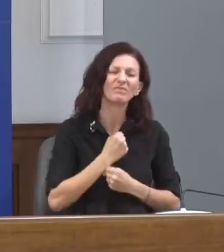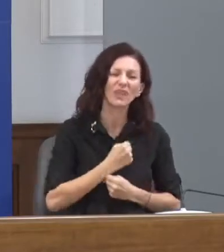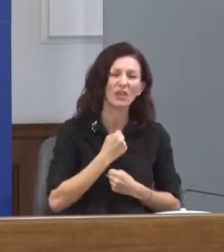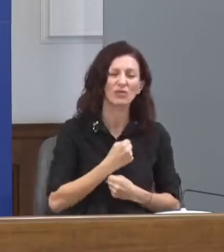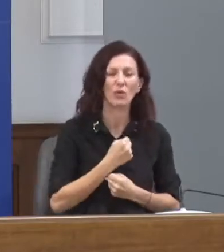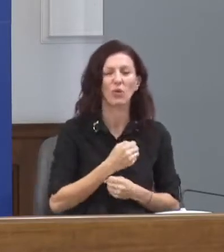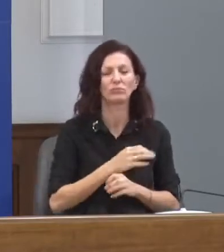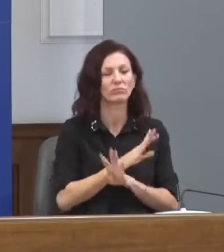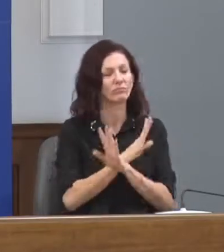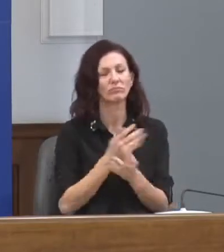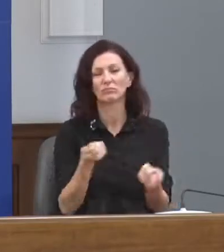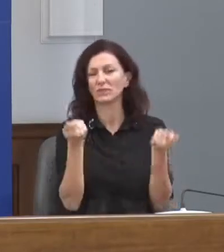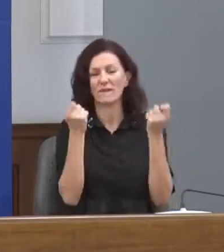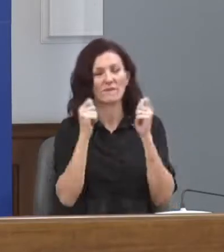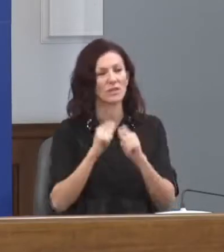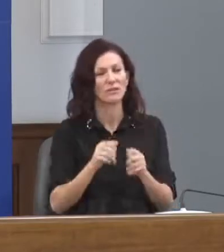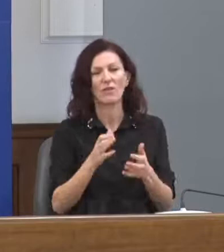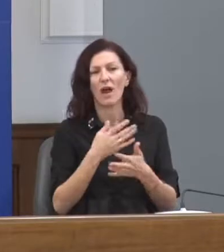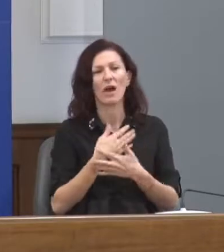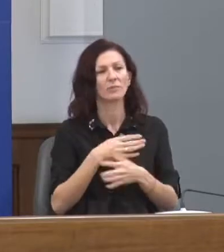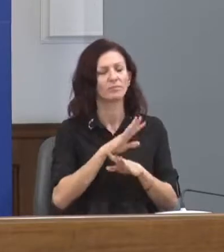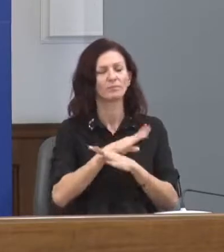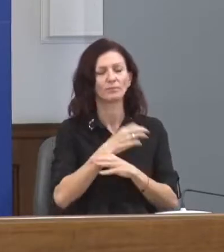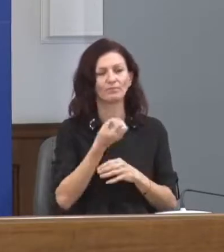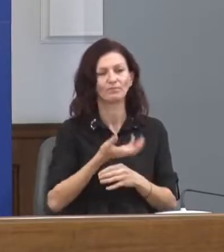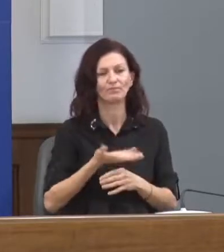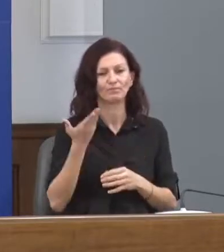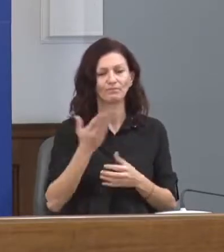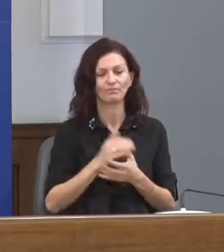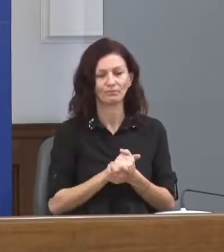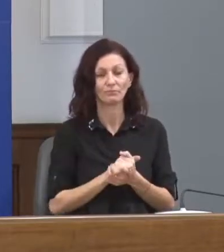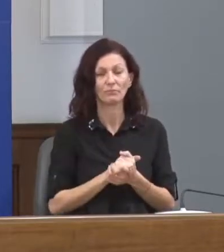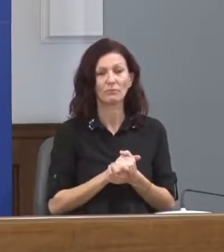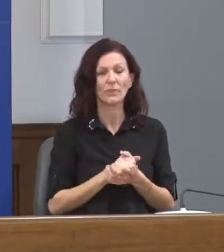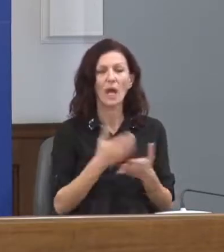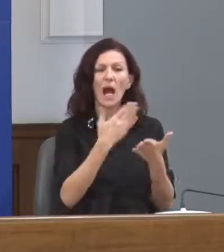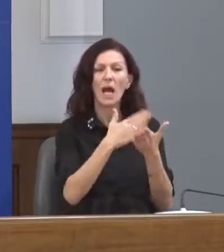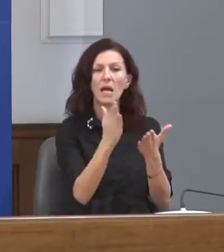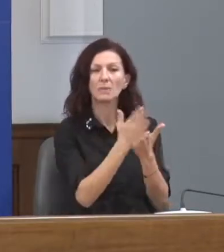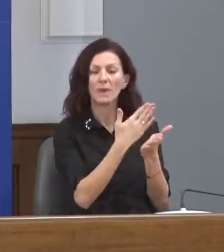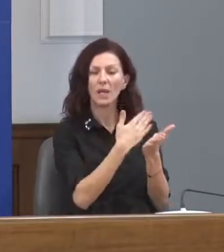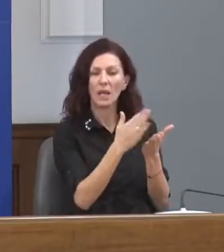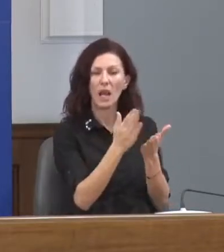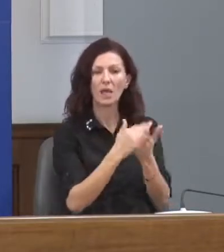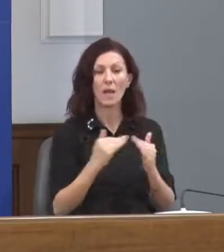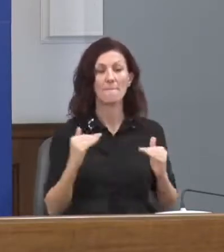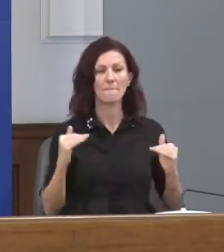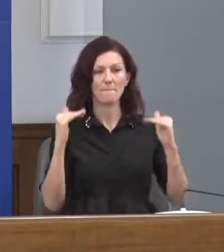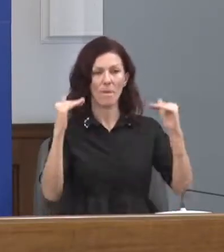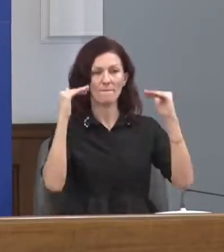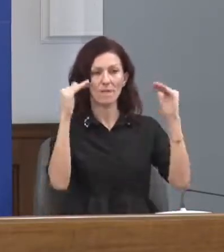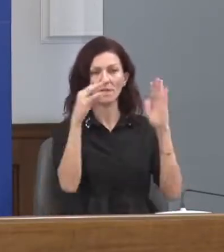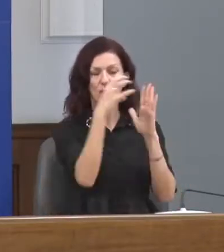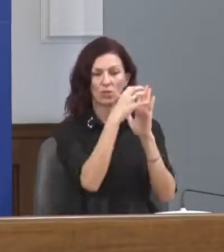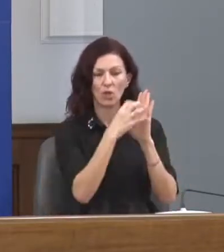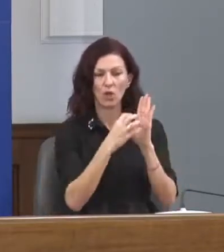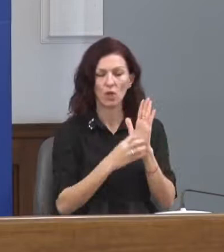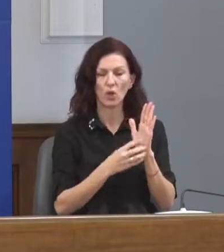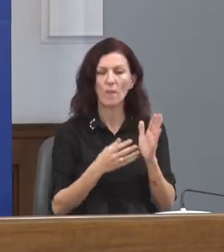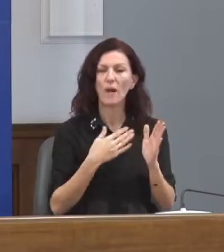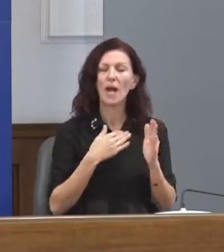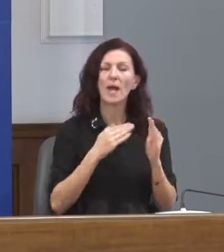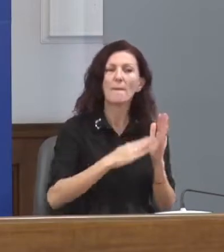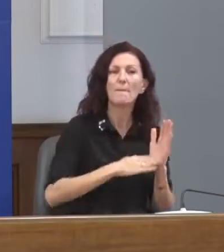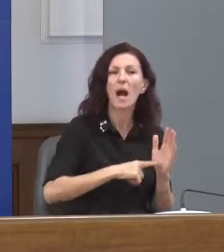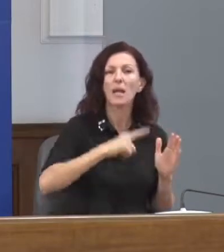завършват с летално. Разпределението на по възрастови групи имаме нарастване